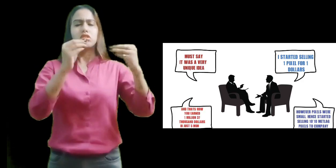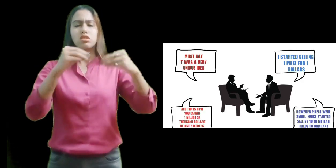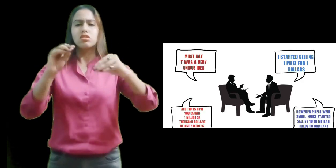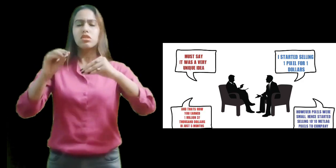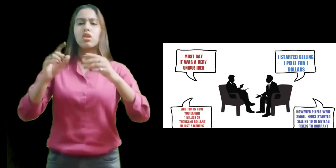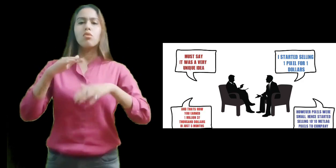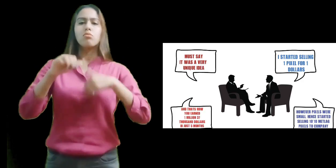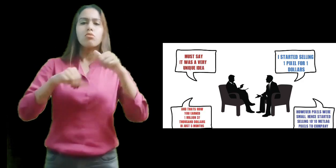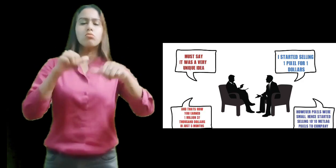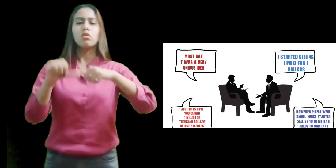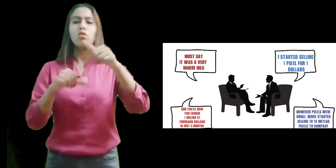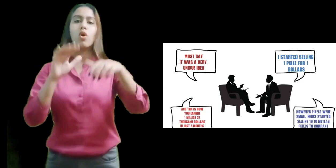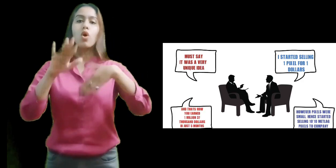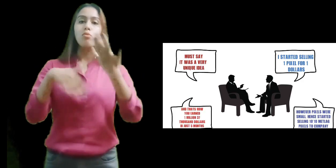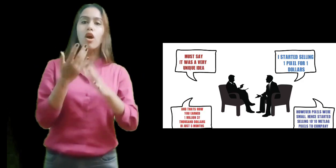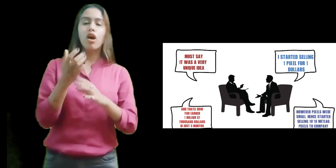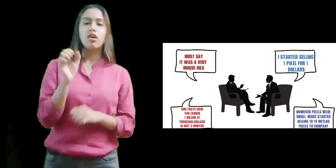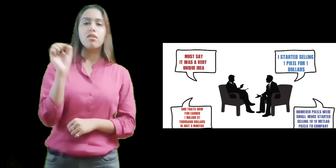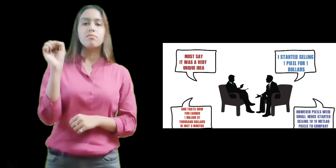बस 5 महीने में